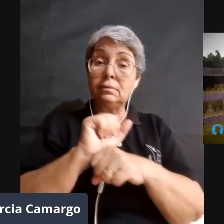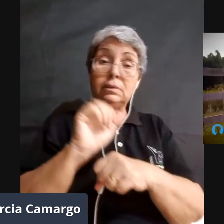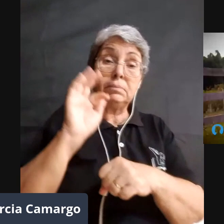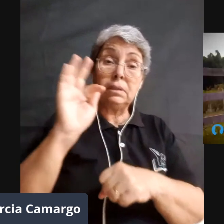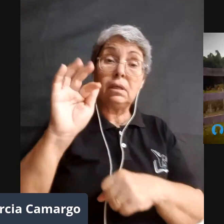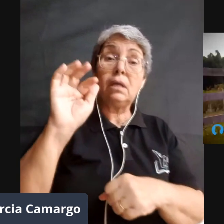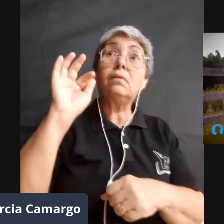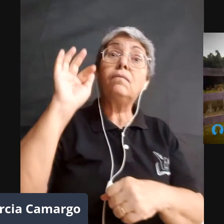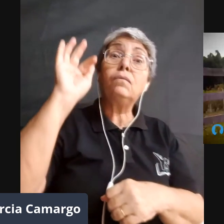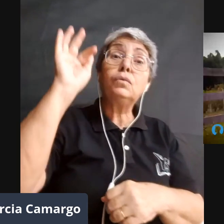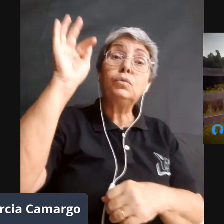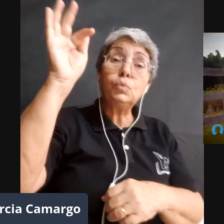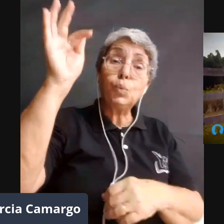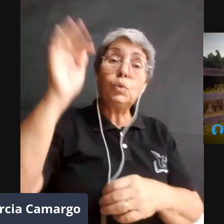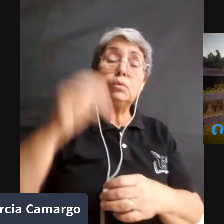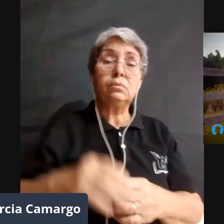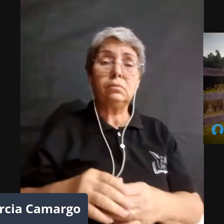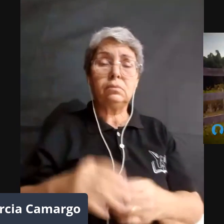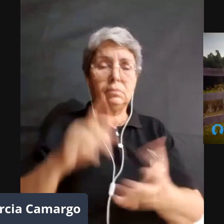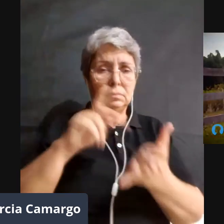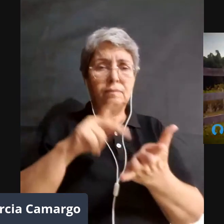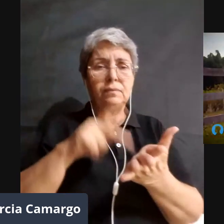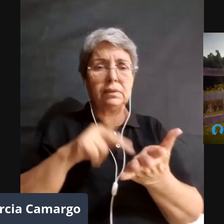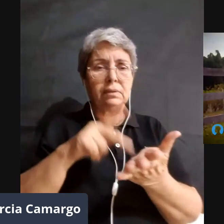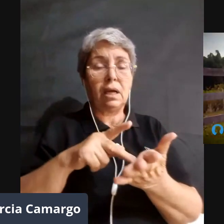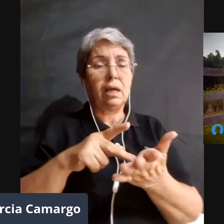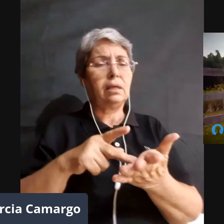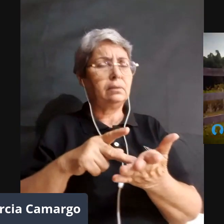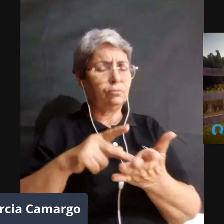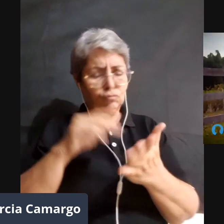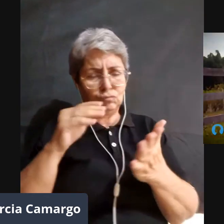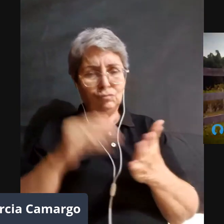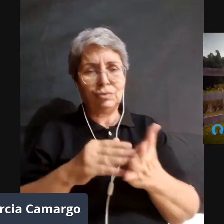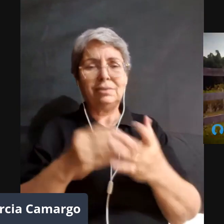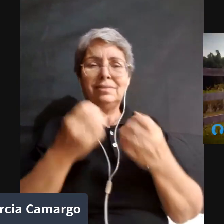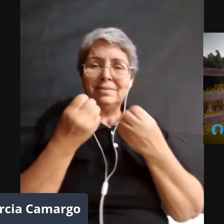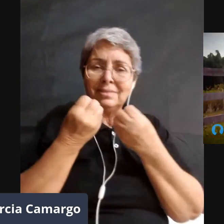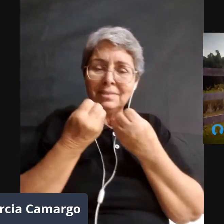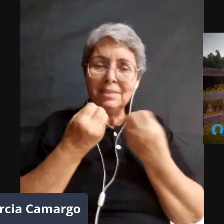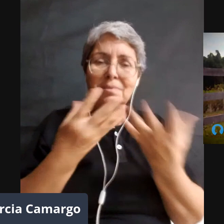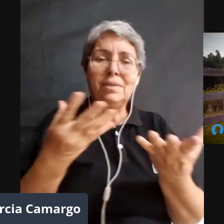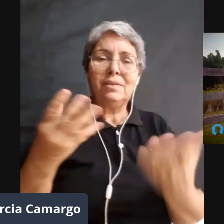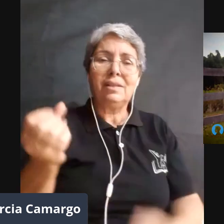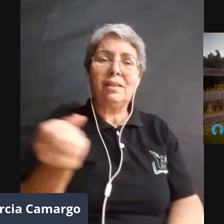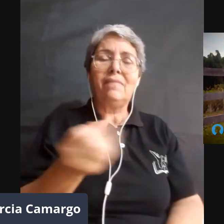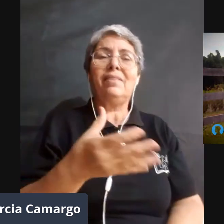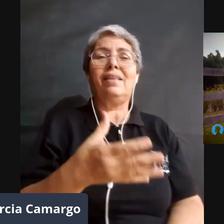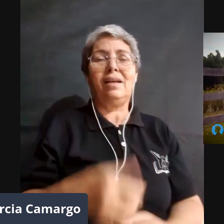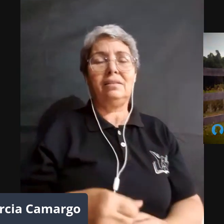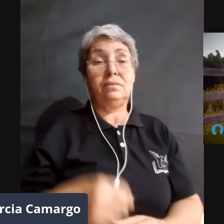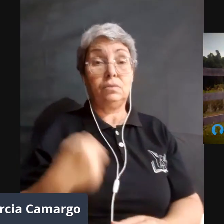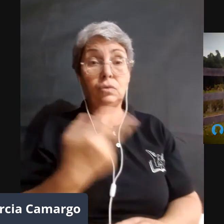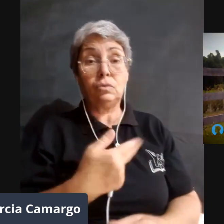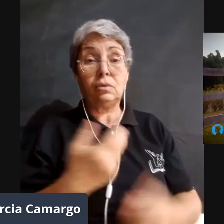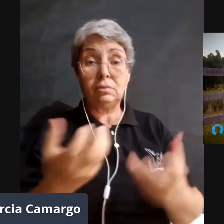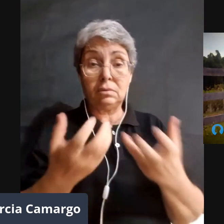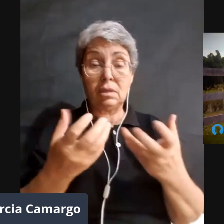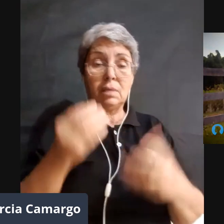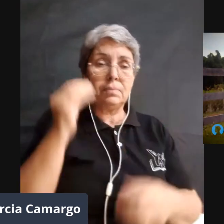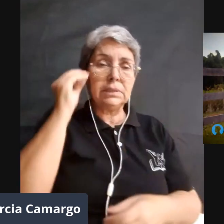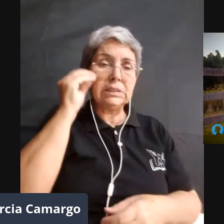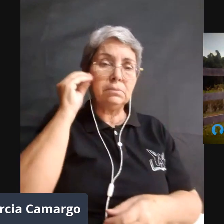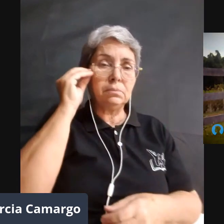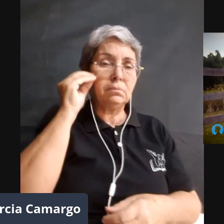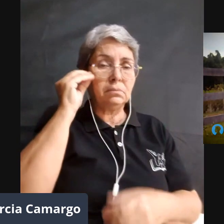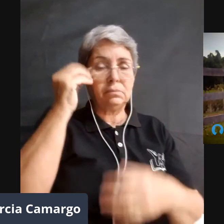futuro. A verdade plena é sempre boas novas. Na verdade, se nós desejamos obter uma experiência de fé,